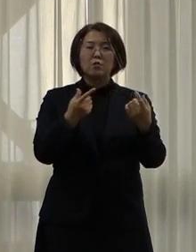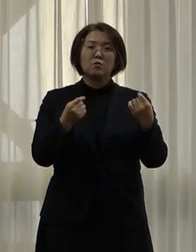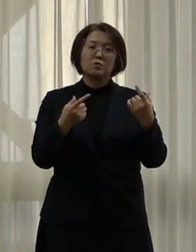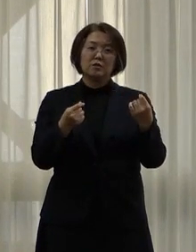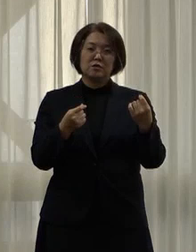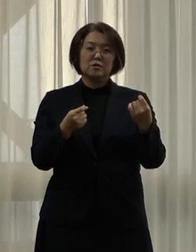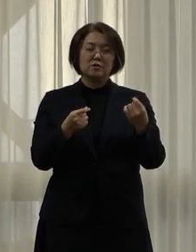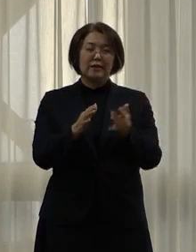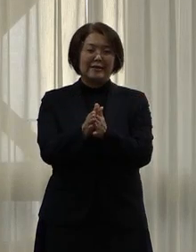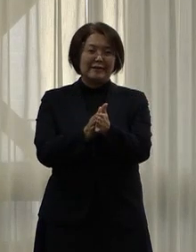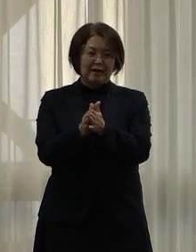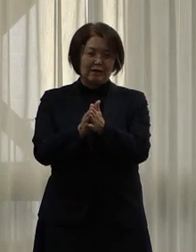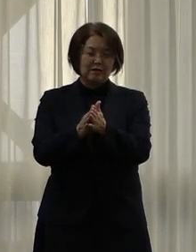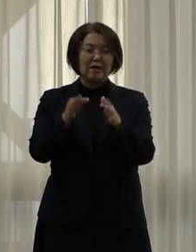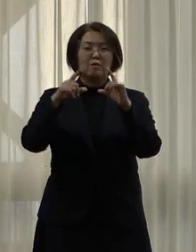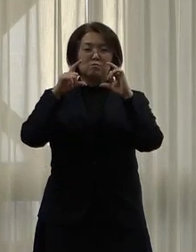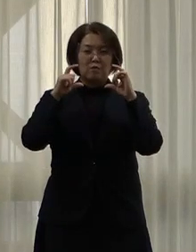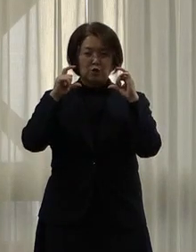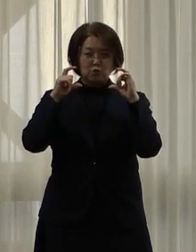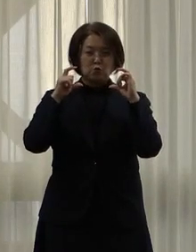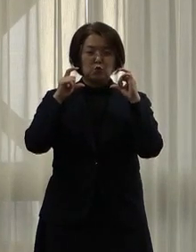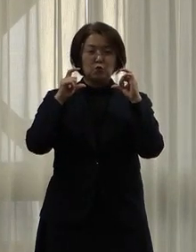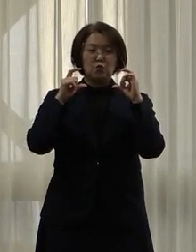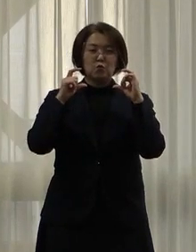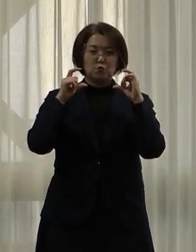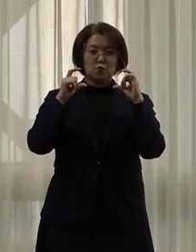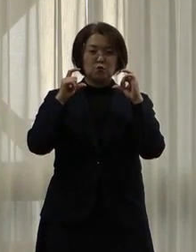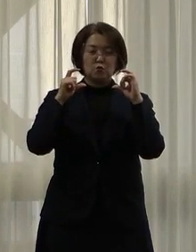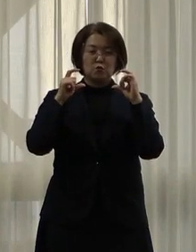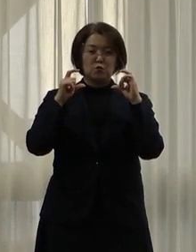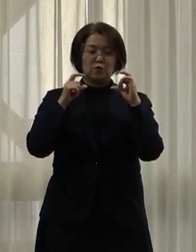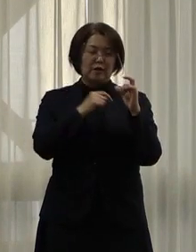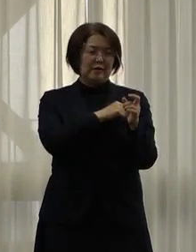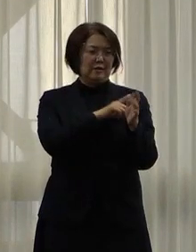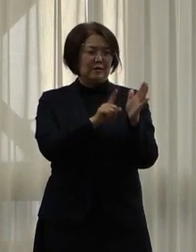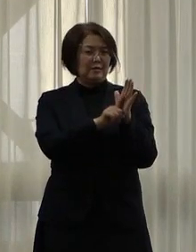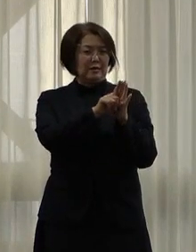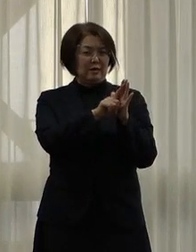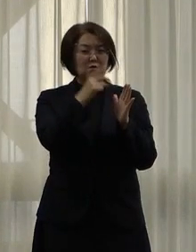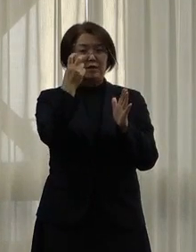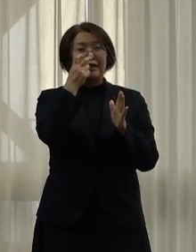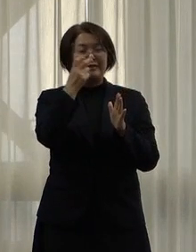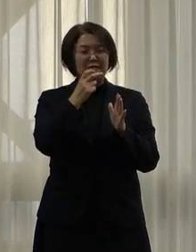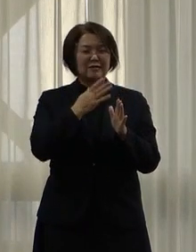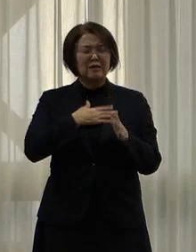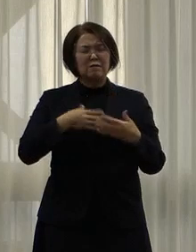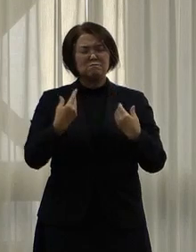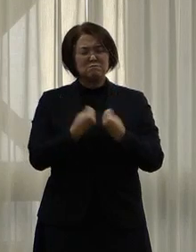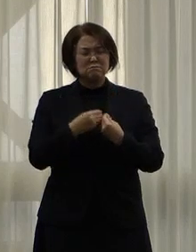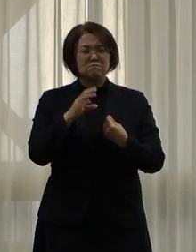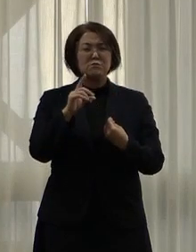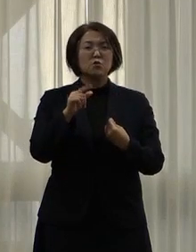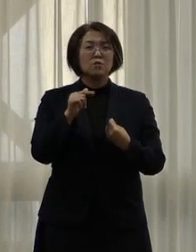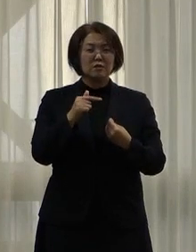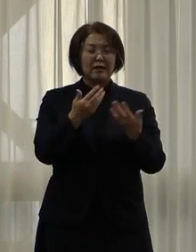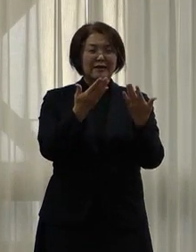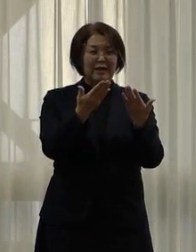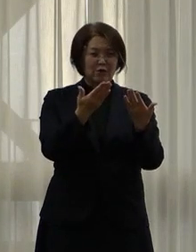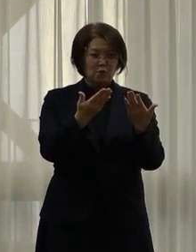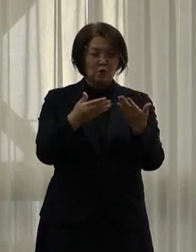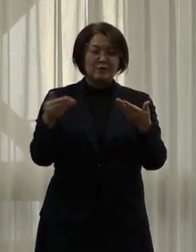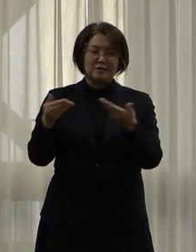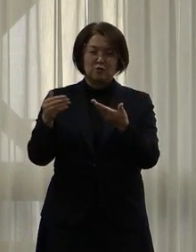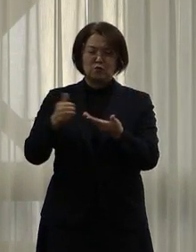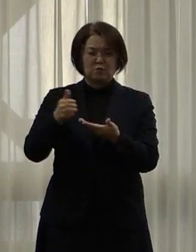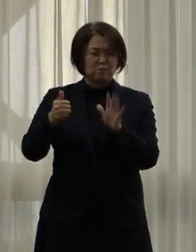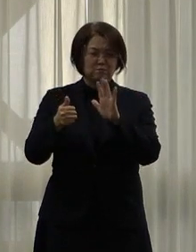。手洗い、マスク、それから体温の管理、そして体調が悪いときには学校あるいは勤務